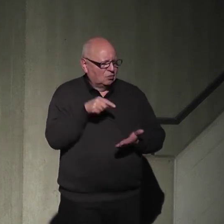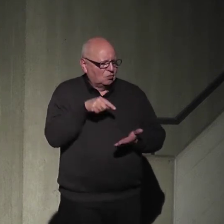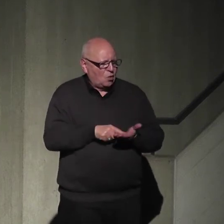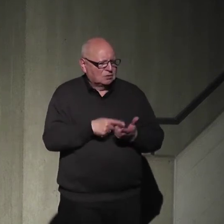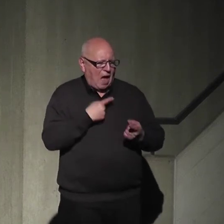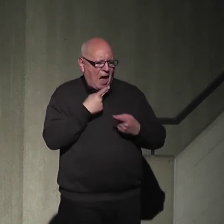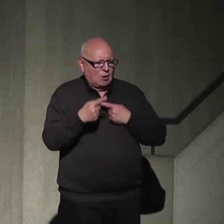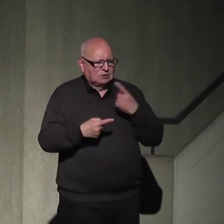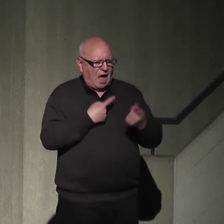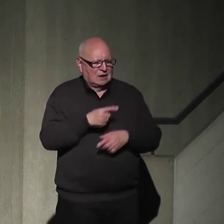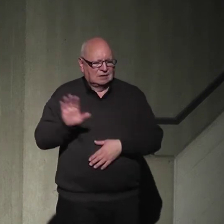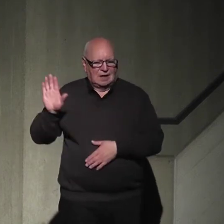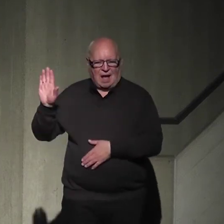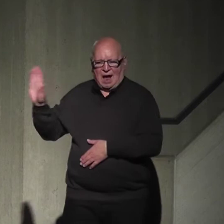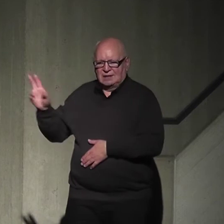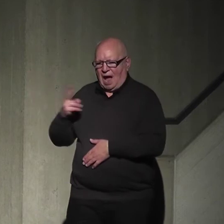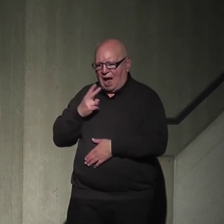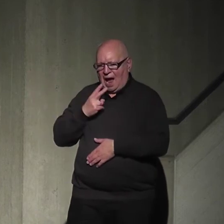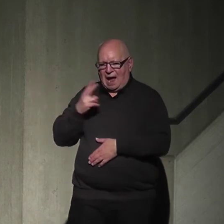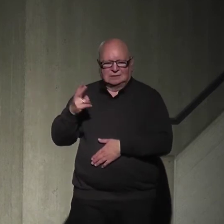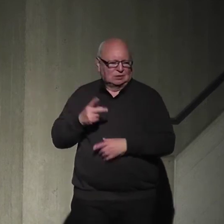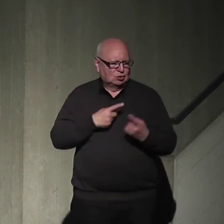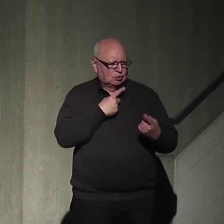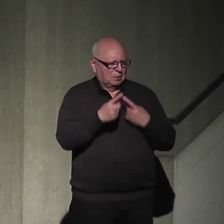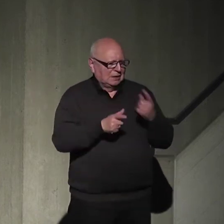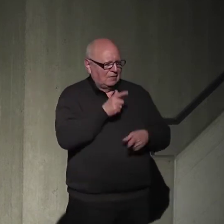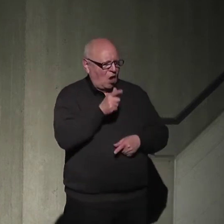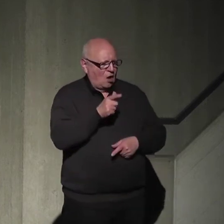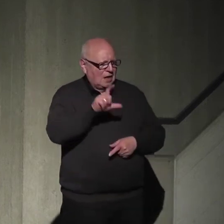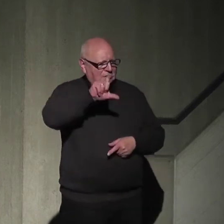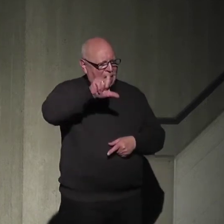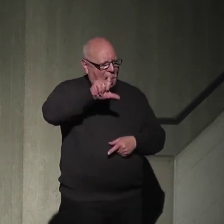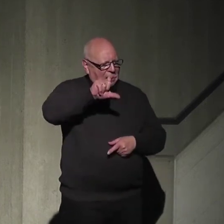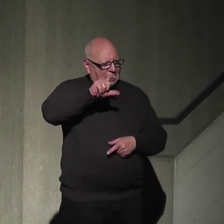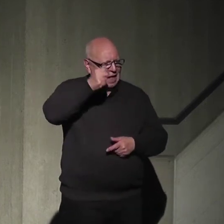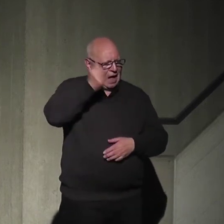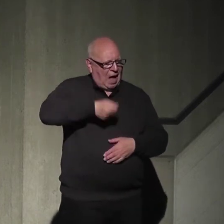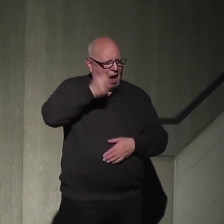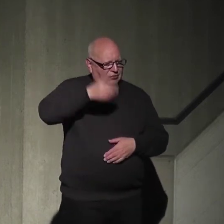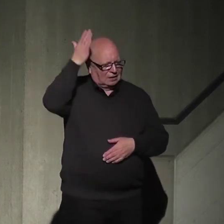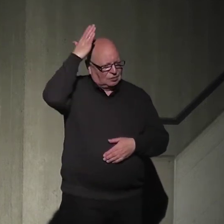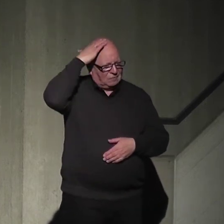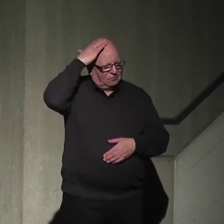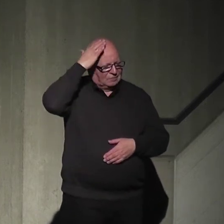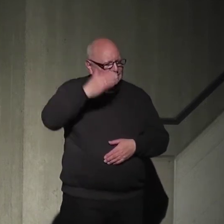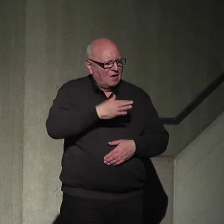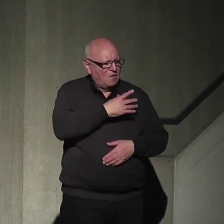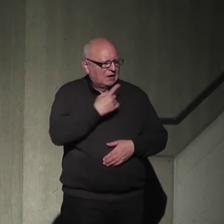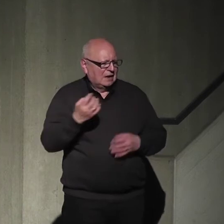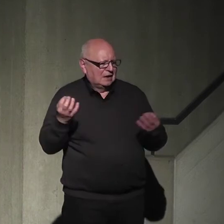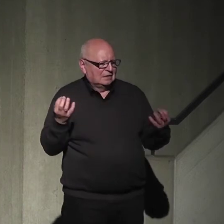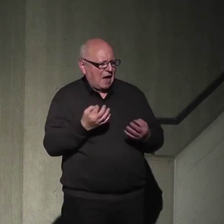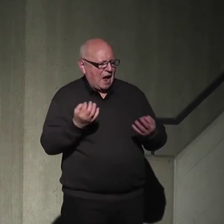trifft allerdings meiner Ansicht nach den sprichwörtlichen Nagel auf den Kopf. Viele gute Taten, viel